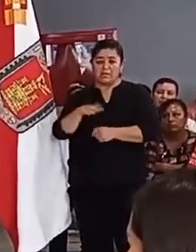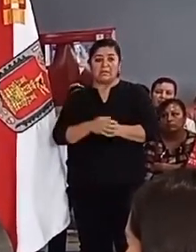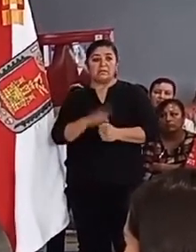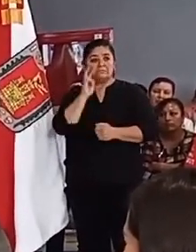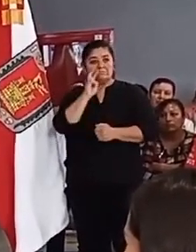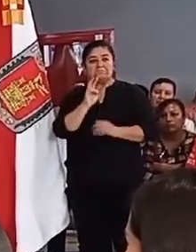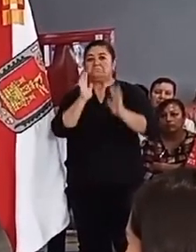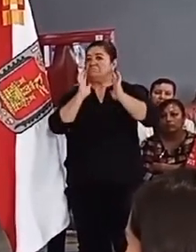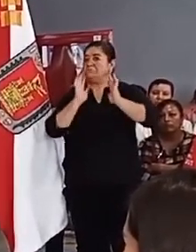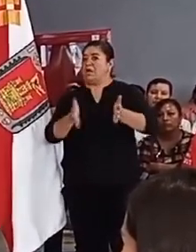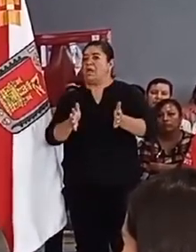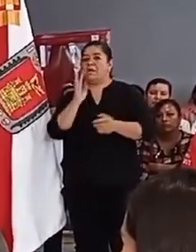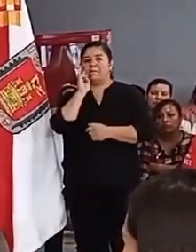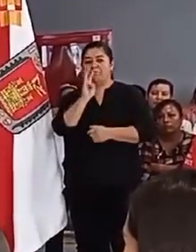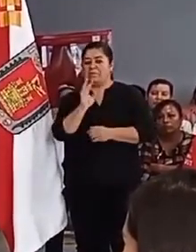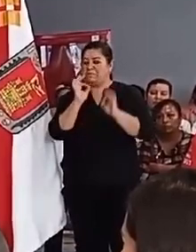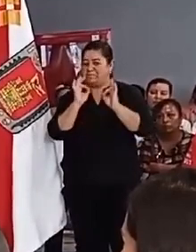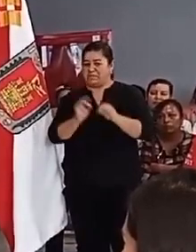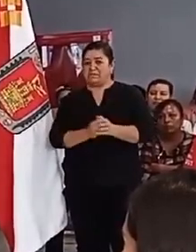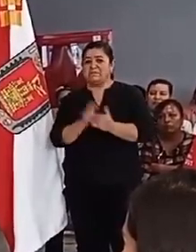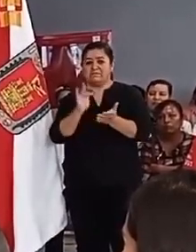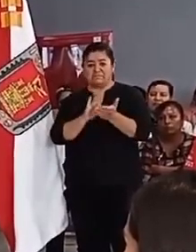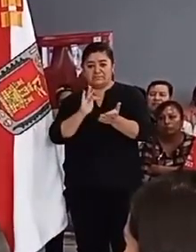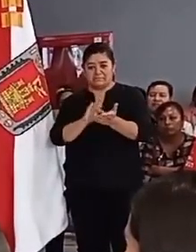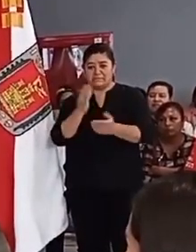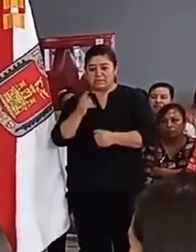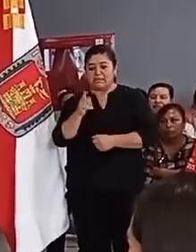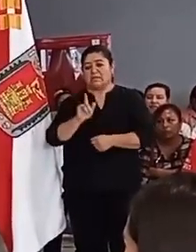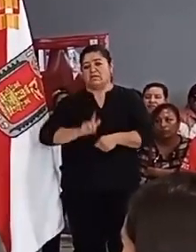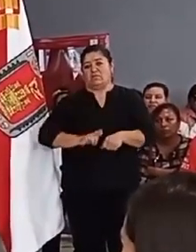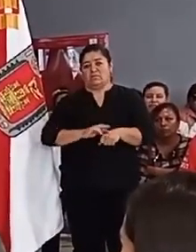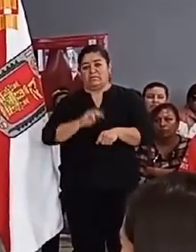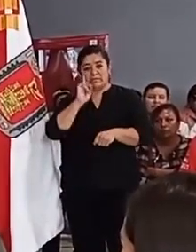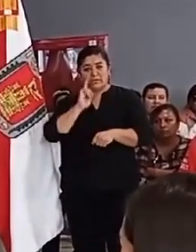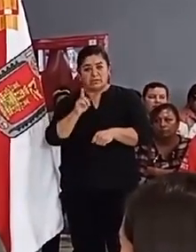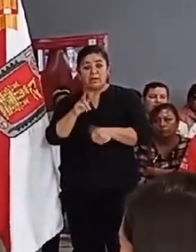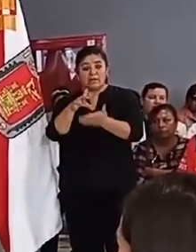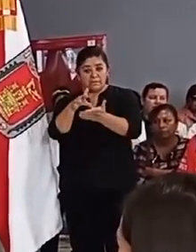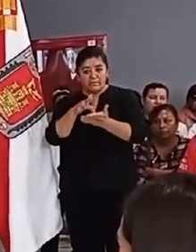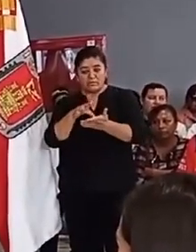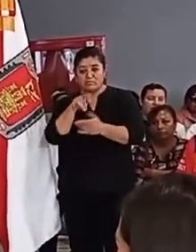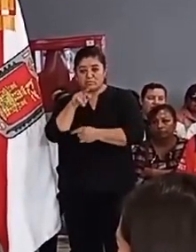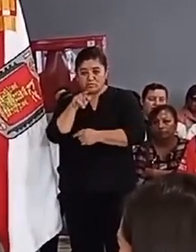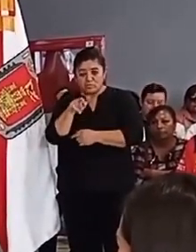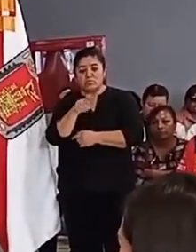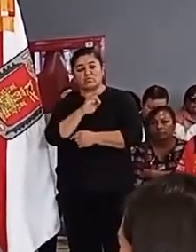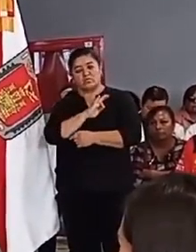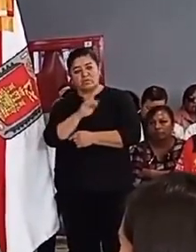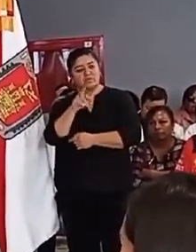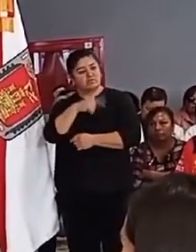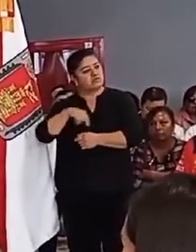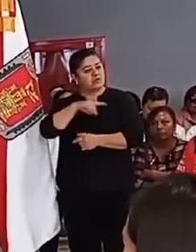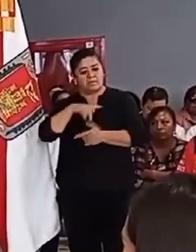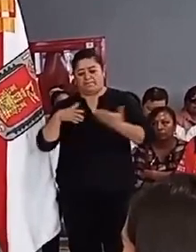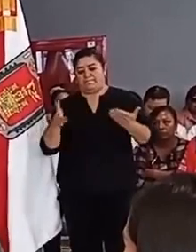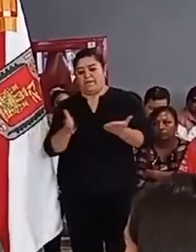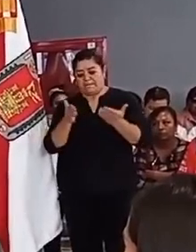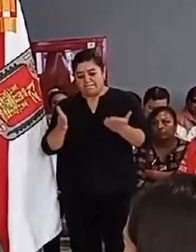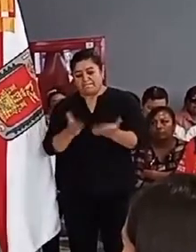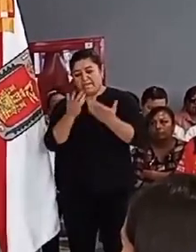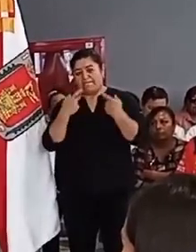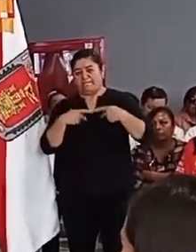ya ve bien Le agradezco gobernadora por su apoyo porque por usted es posible y a todo el personal del